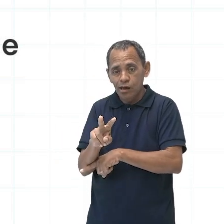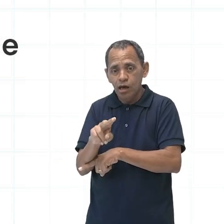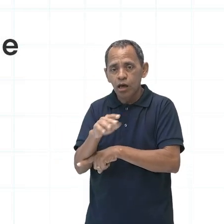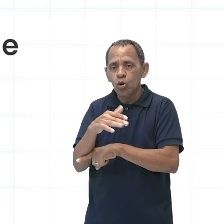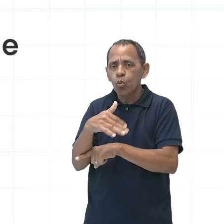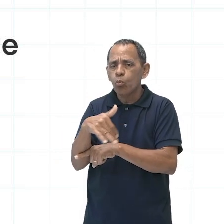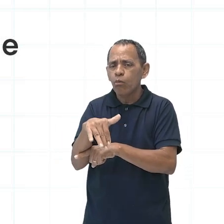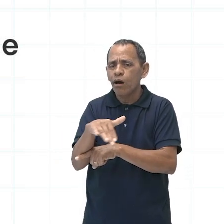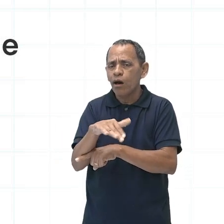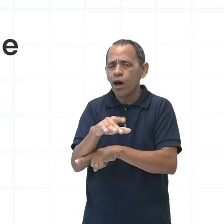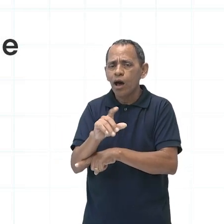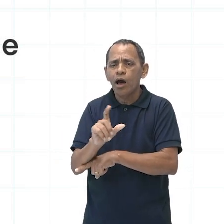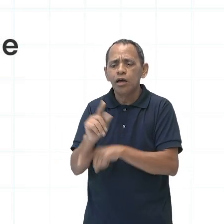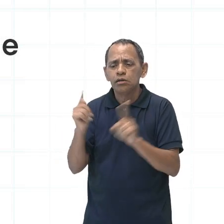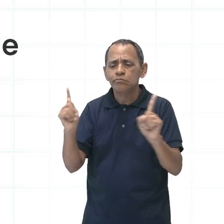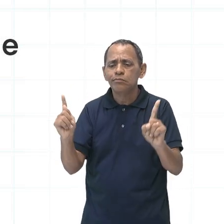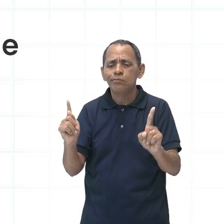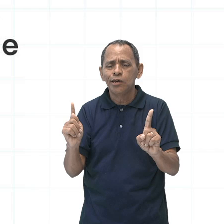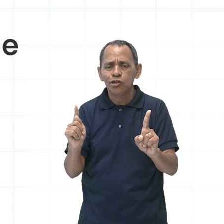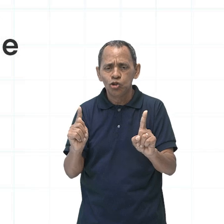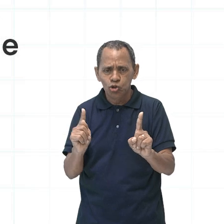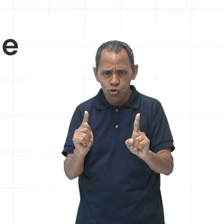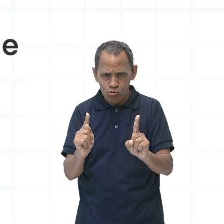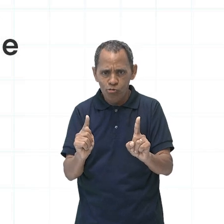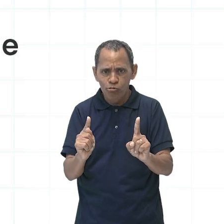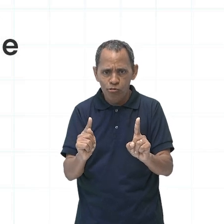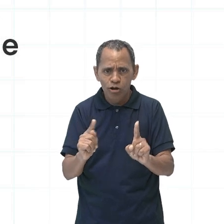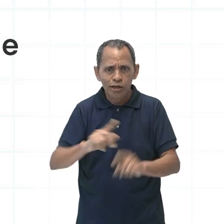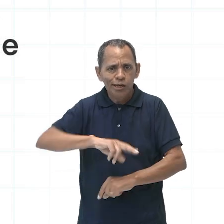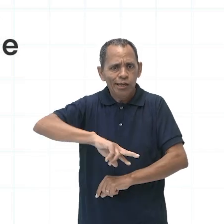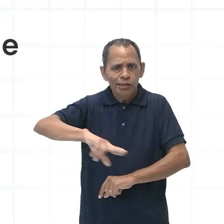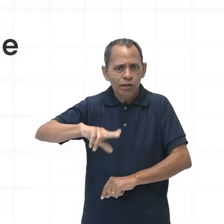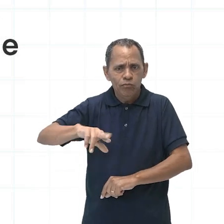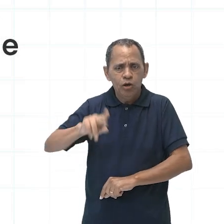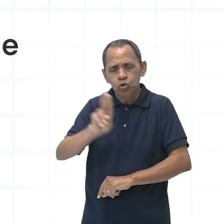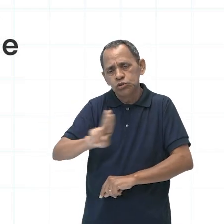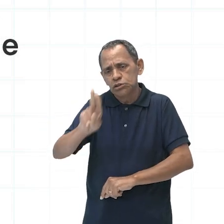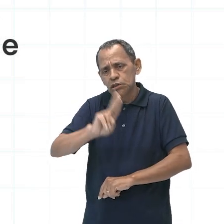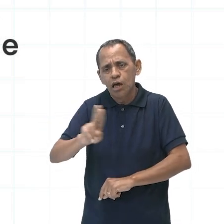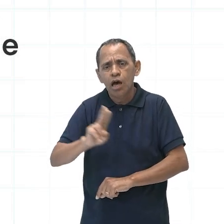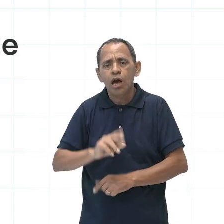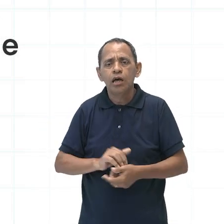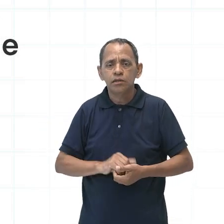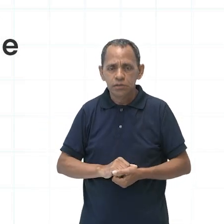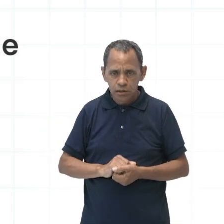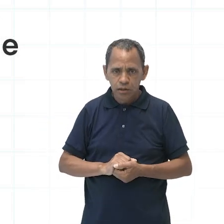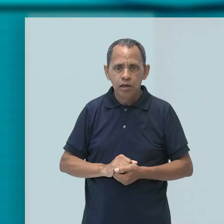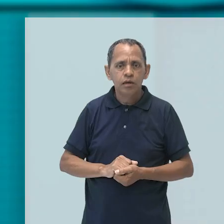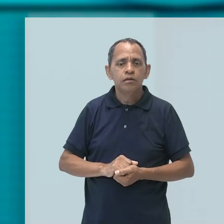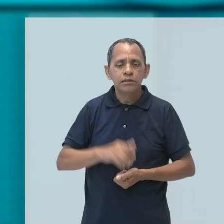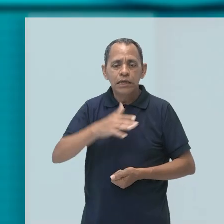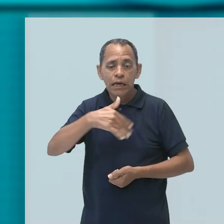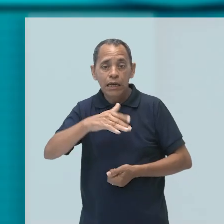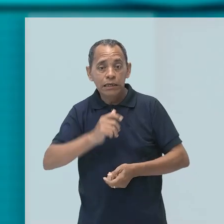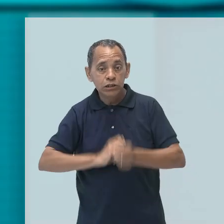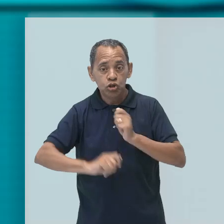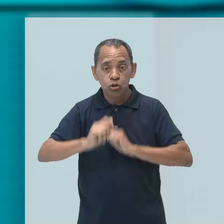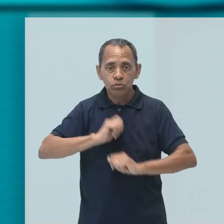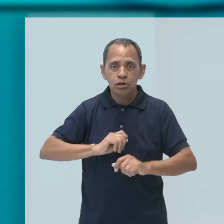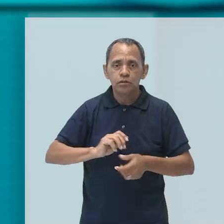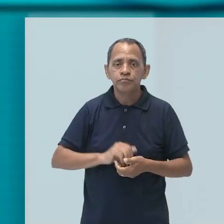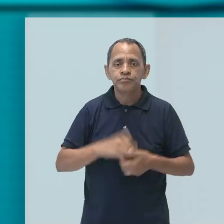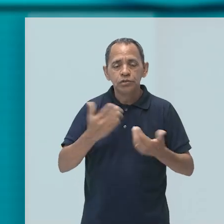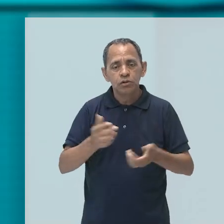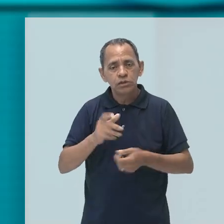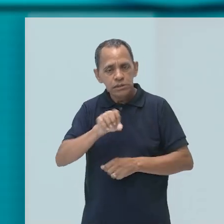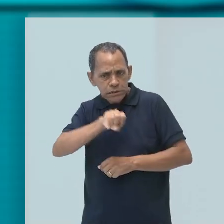faixa um pouco menor que não seria utilizada para fins econômicos. Então, para eles é assim, olha, a gente diminui